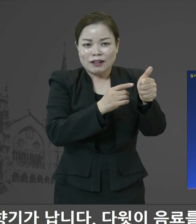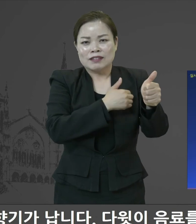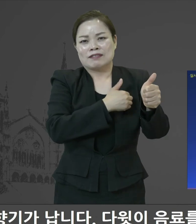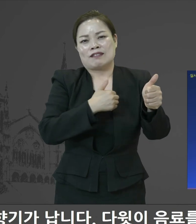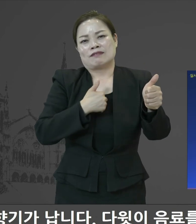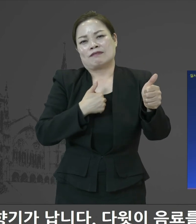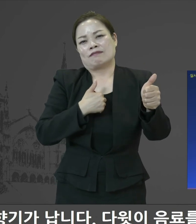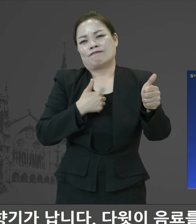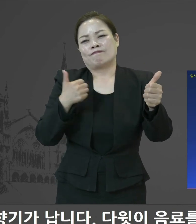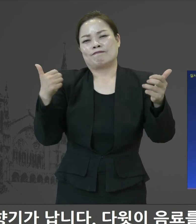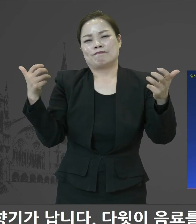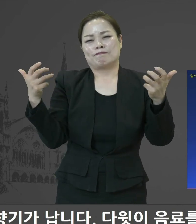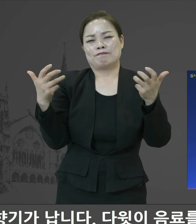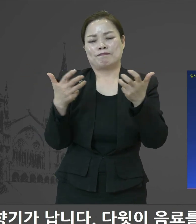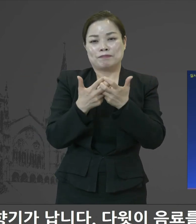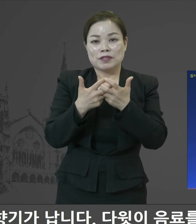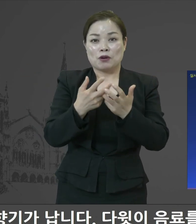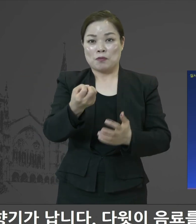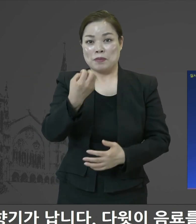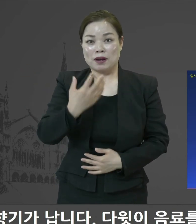넘치나이다 라고 고백하는 거예요.